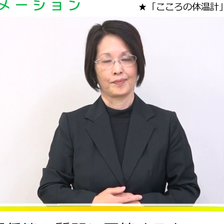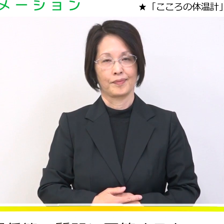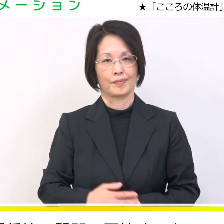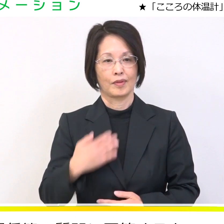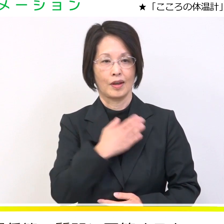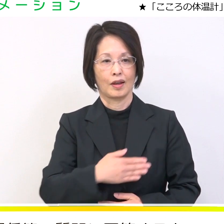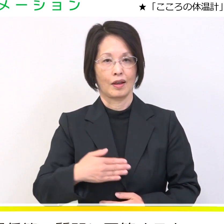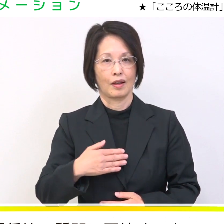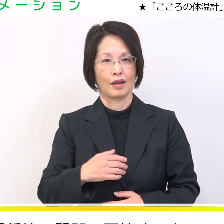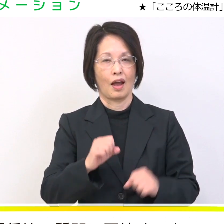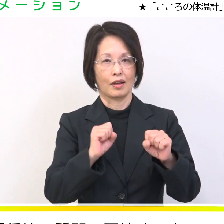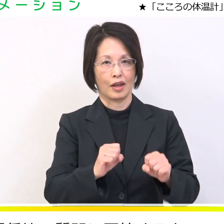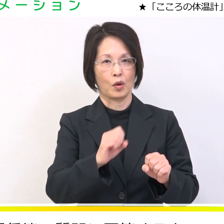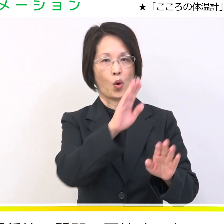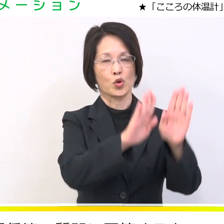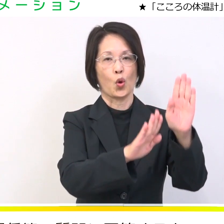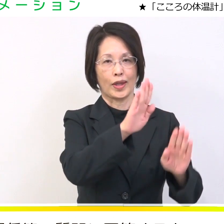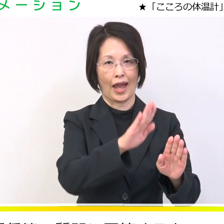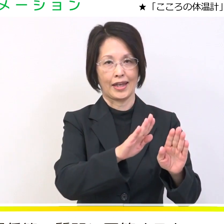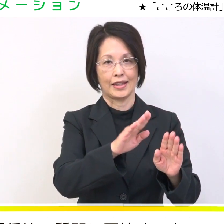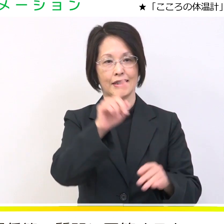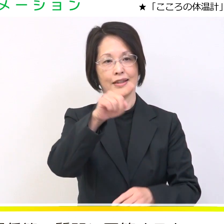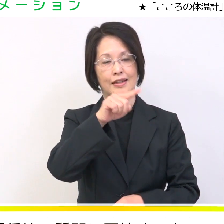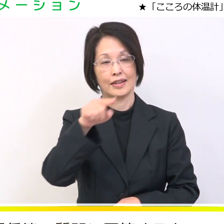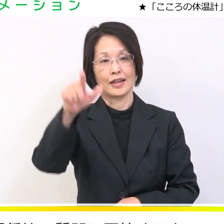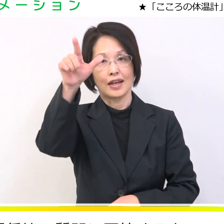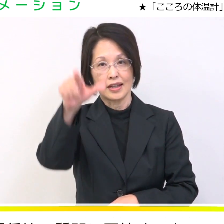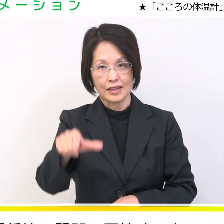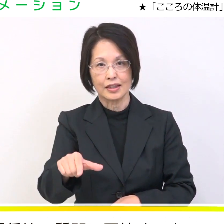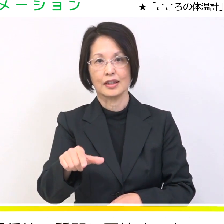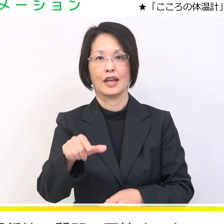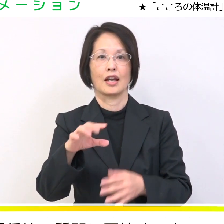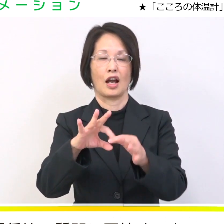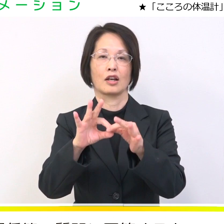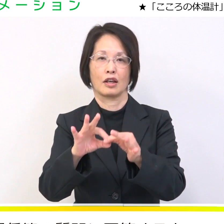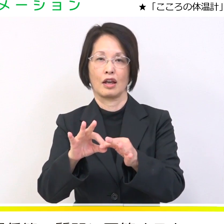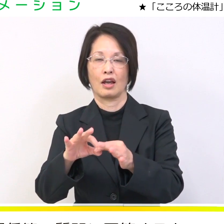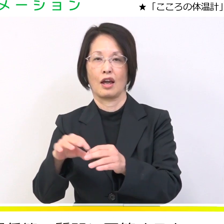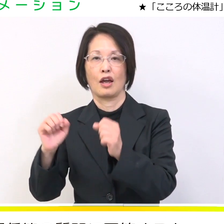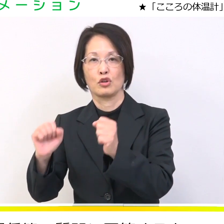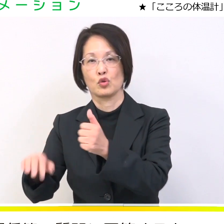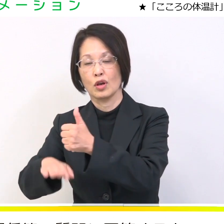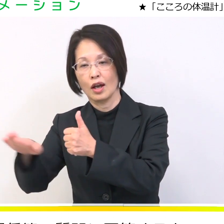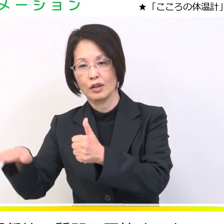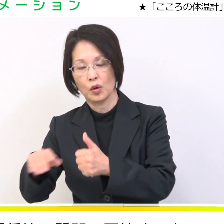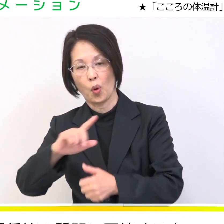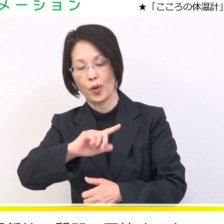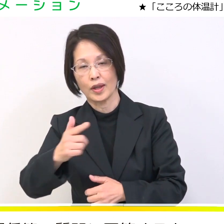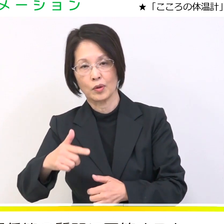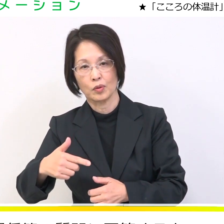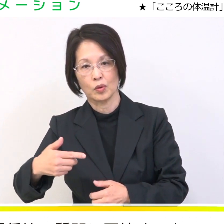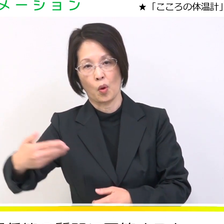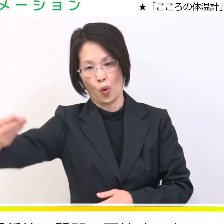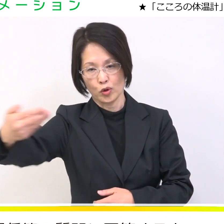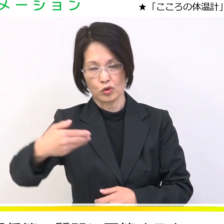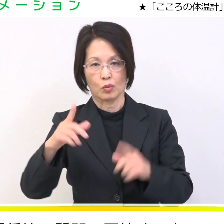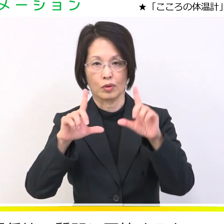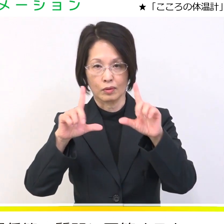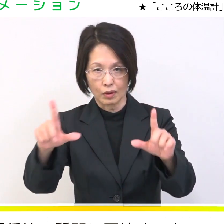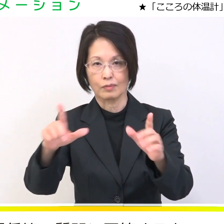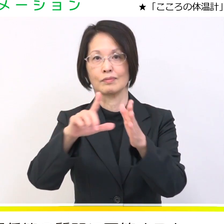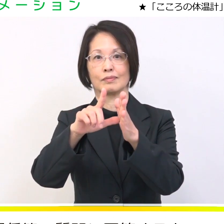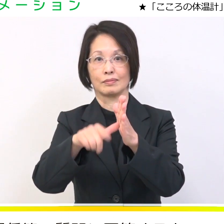健康状態や人間関係住環境などの質問に回答すると